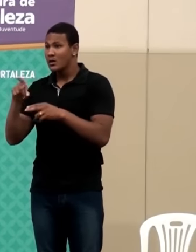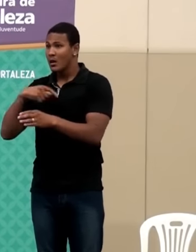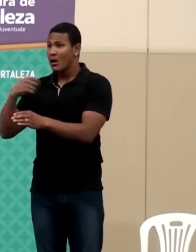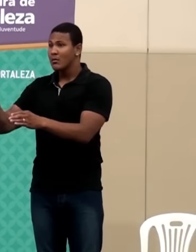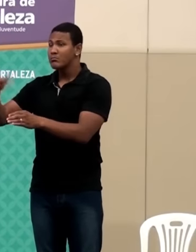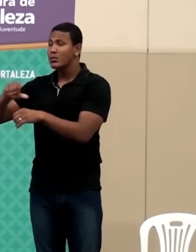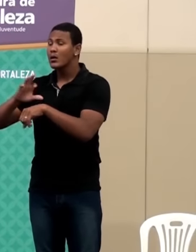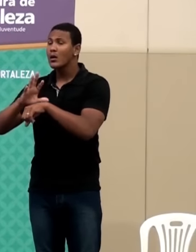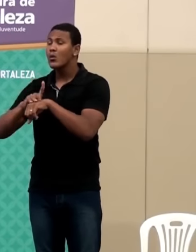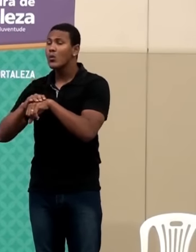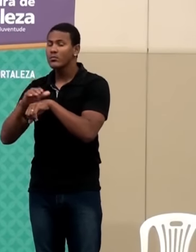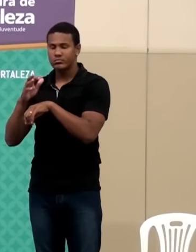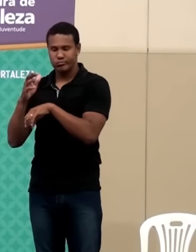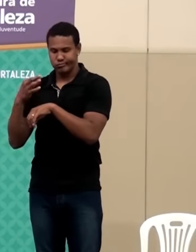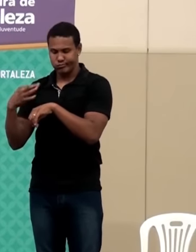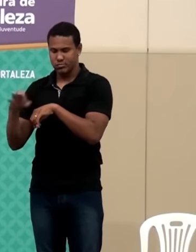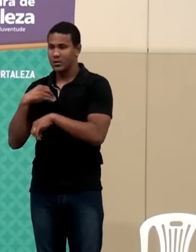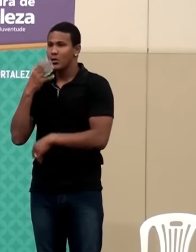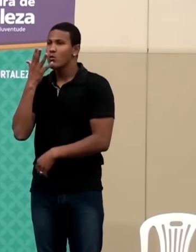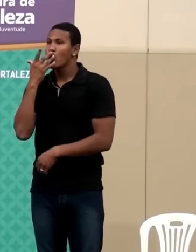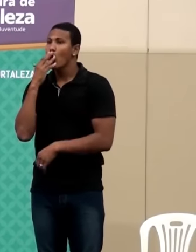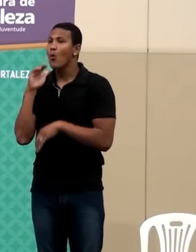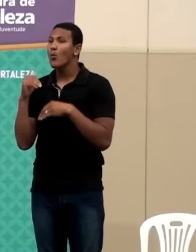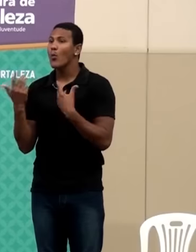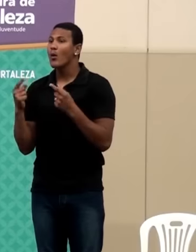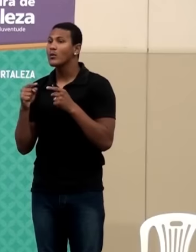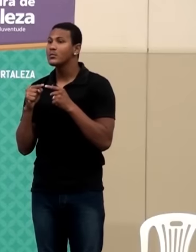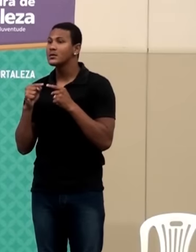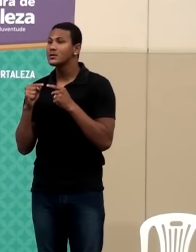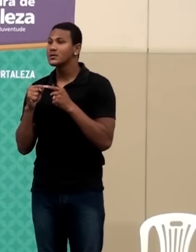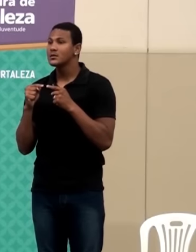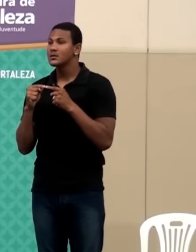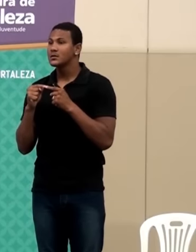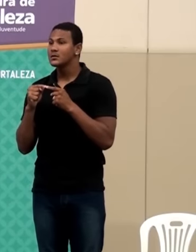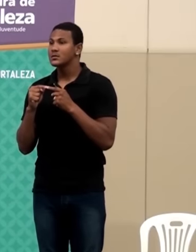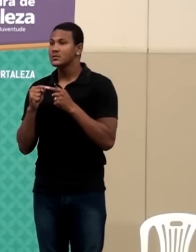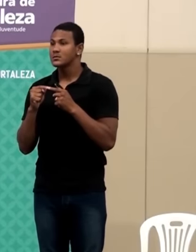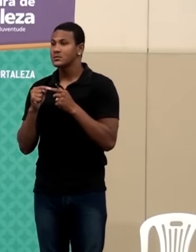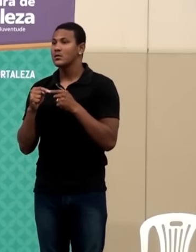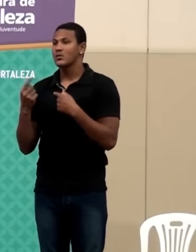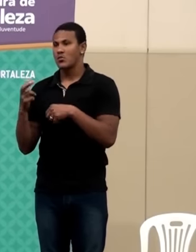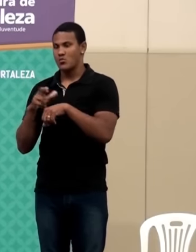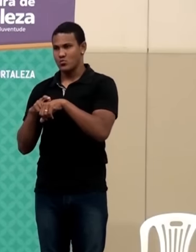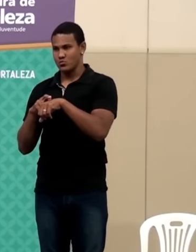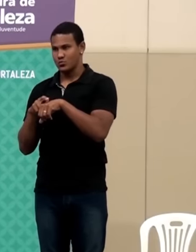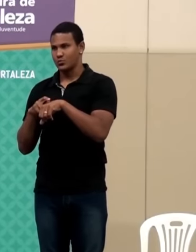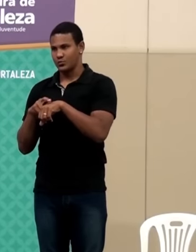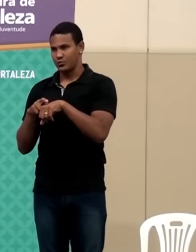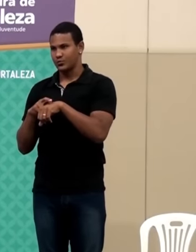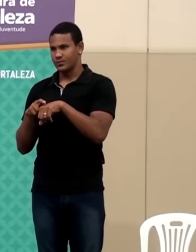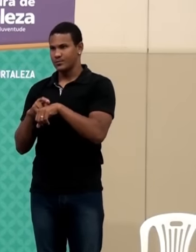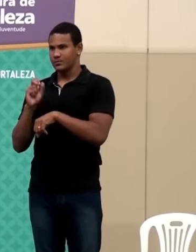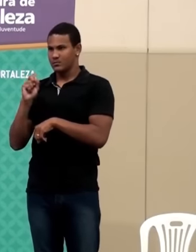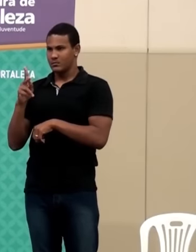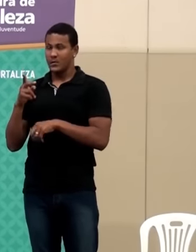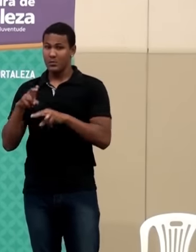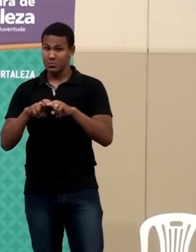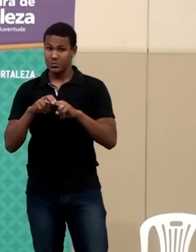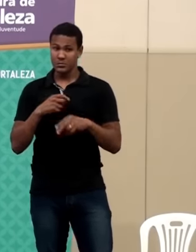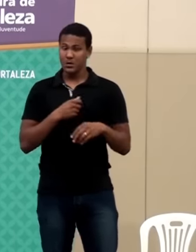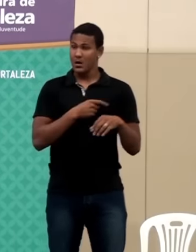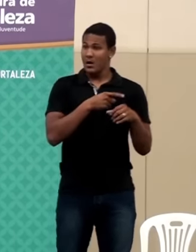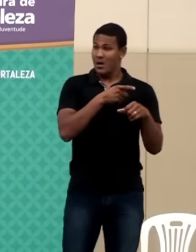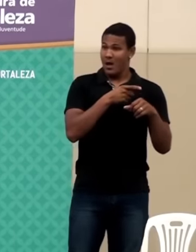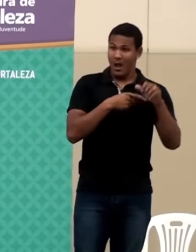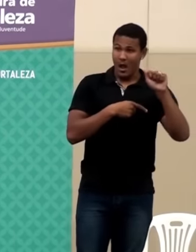neutra? Roxa. Então, no tubo C, vai ficar roxa. Então, tubo A, verde, KOH.